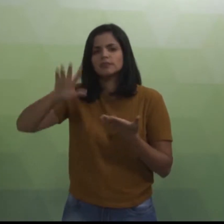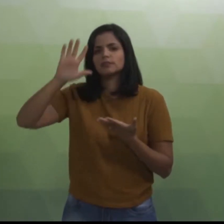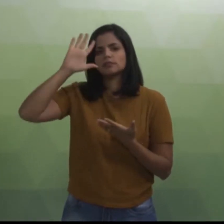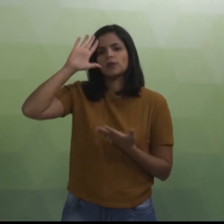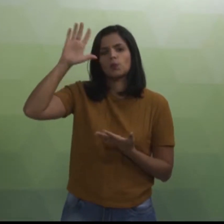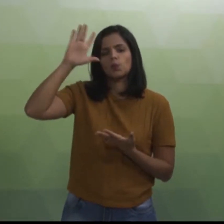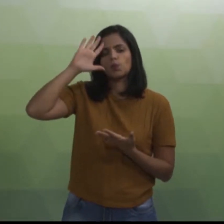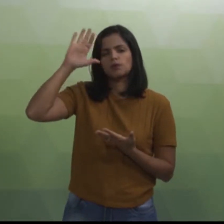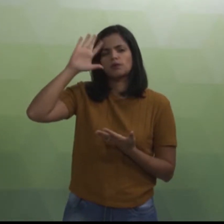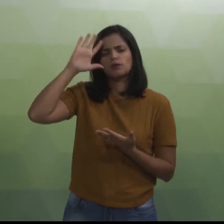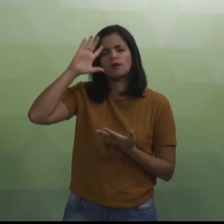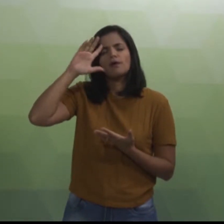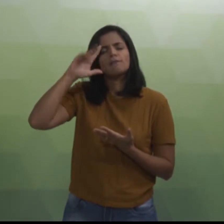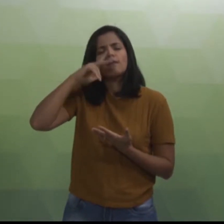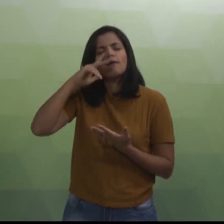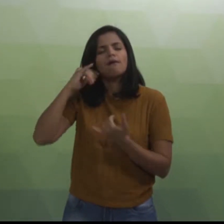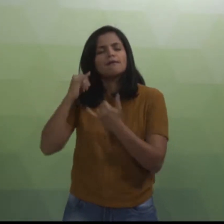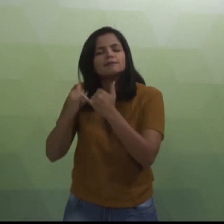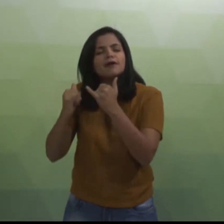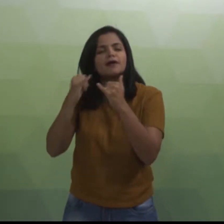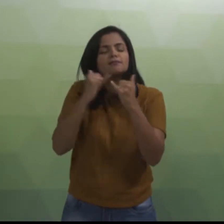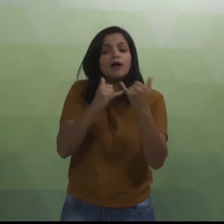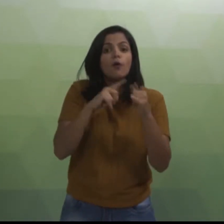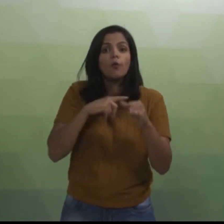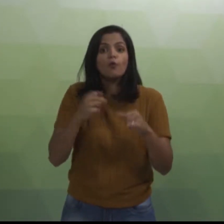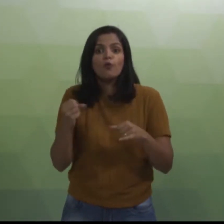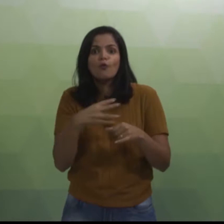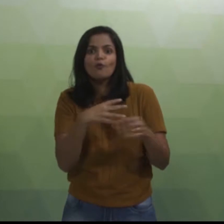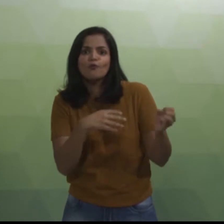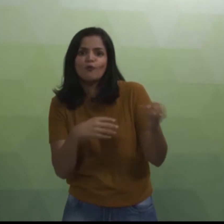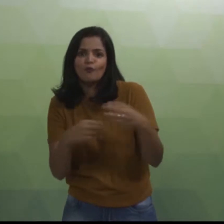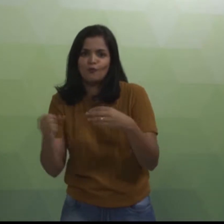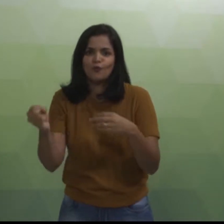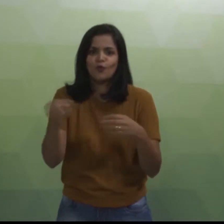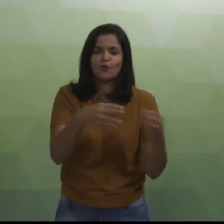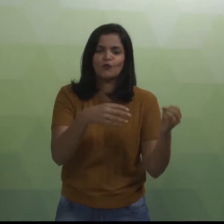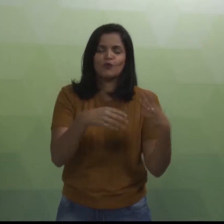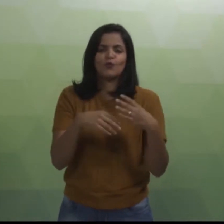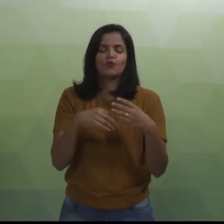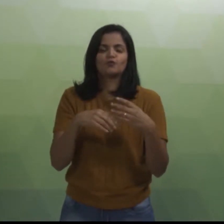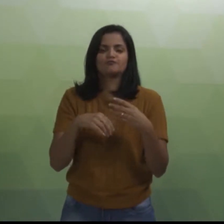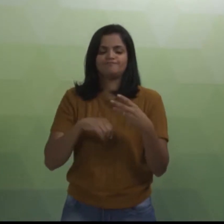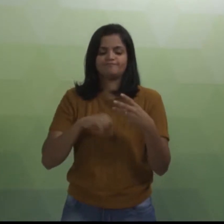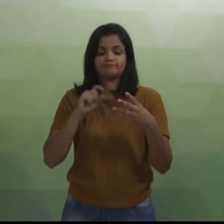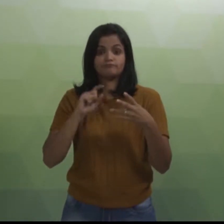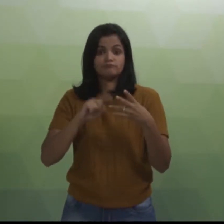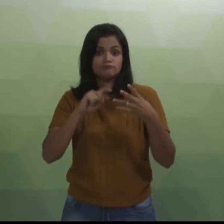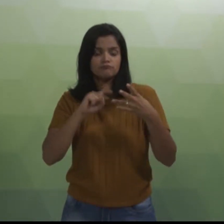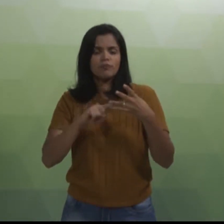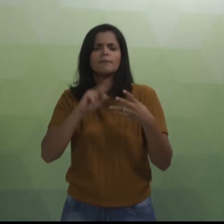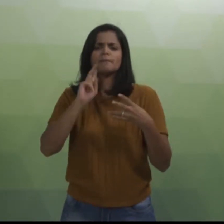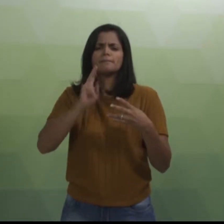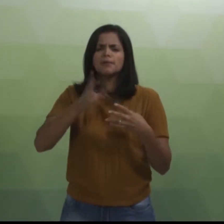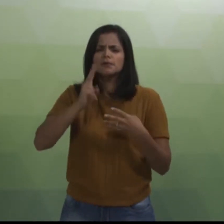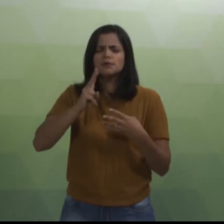com essas teorias relacionadas ao espaço, bem como informações novas sobre o